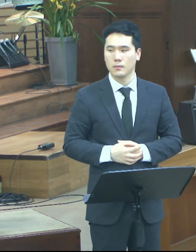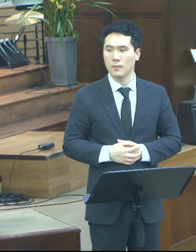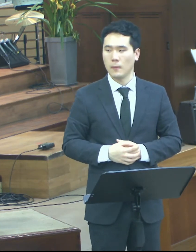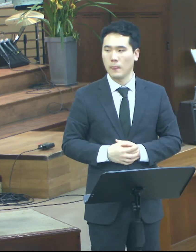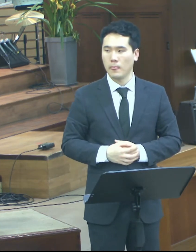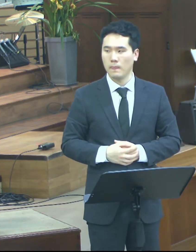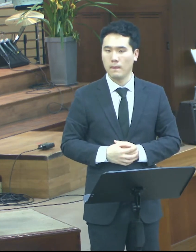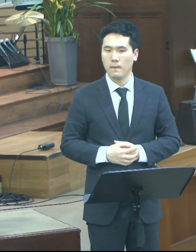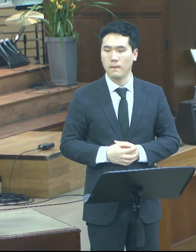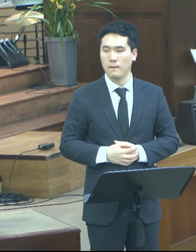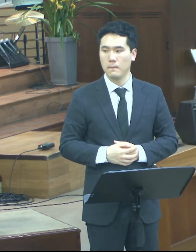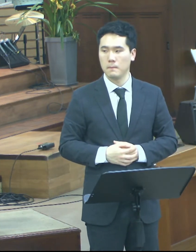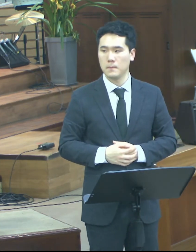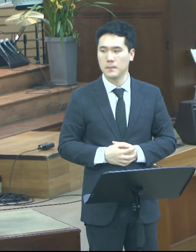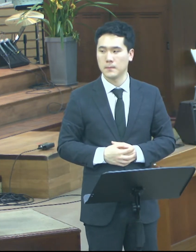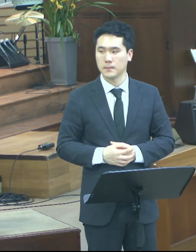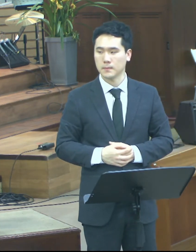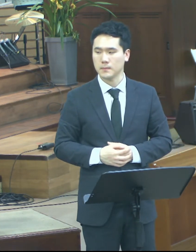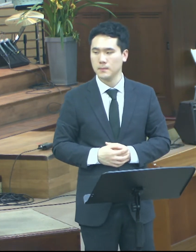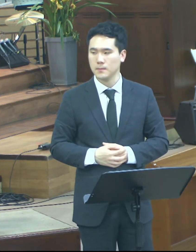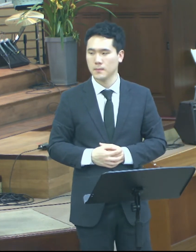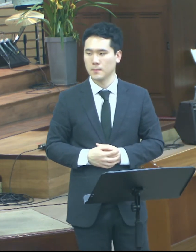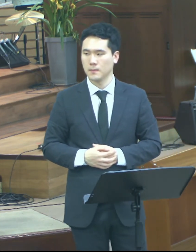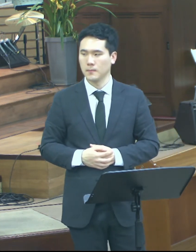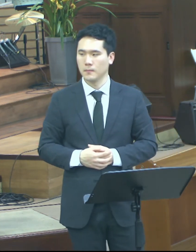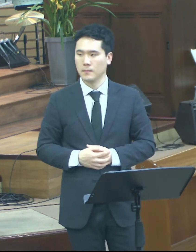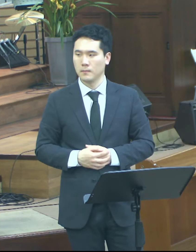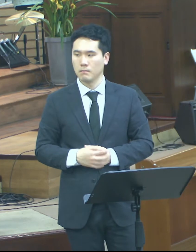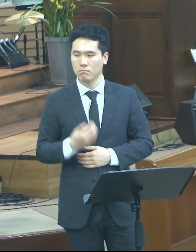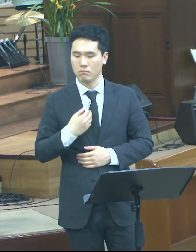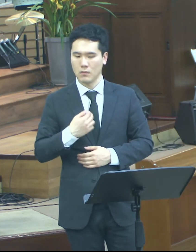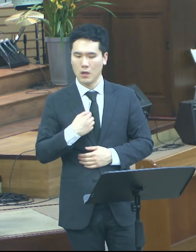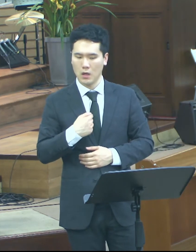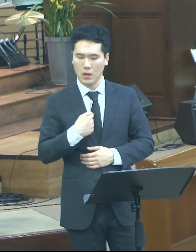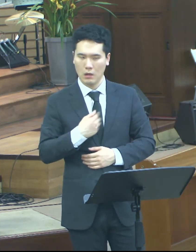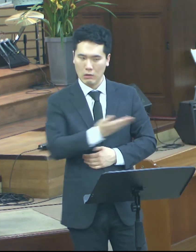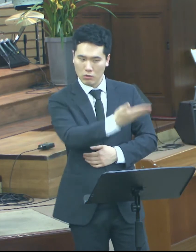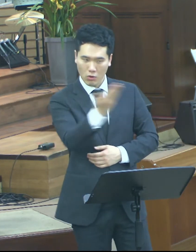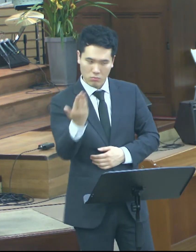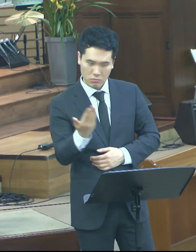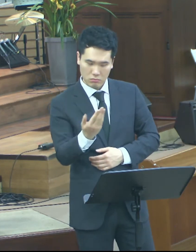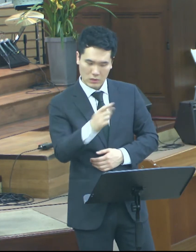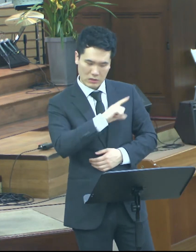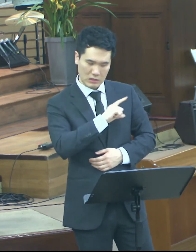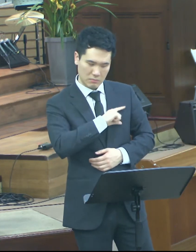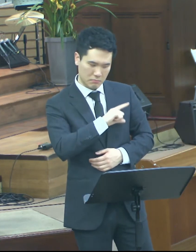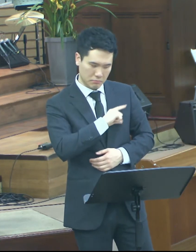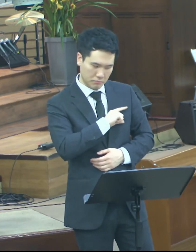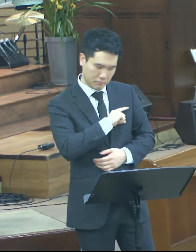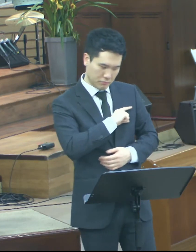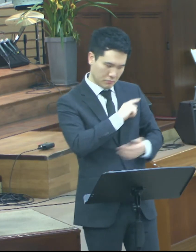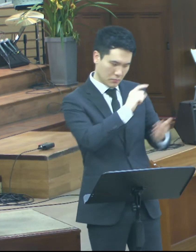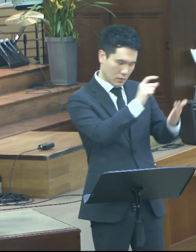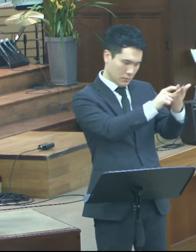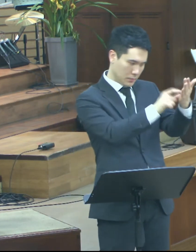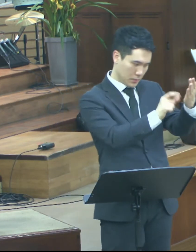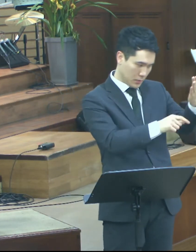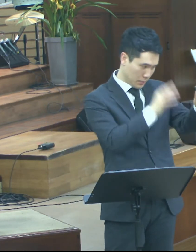제가 요새 이제 여러분 이름을 자꾸 불러가 기도하다가 교적을 찾아가고 이제 자녀들 이름 옆에 쓰고 막